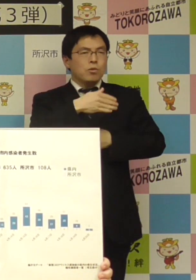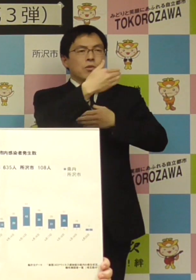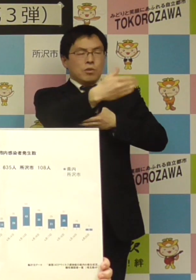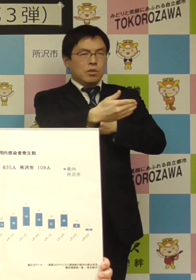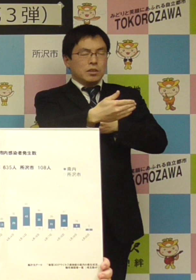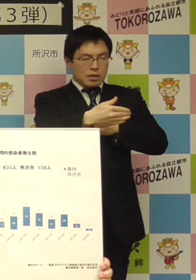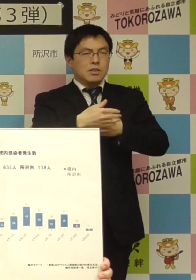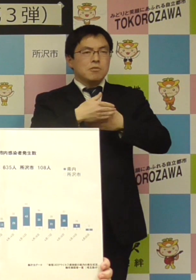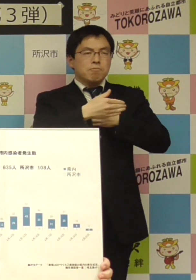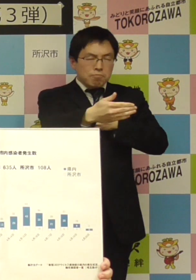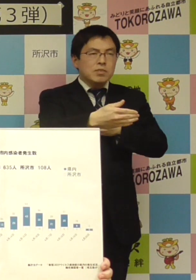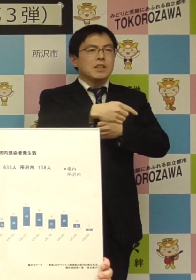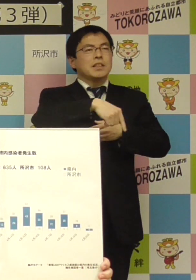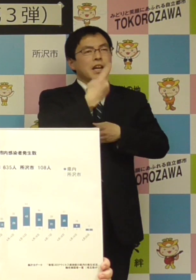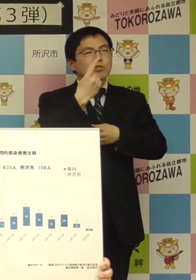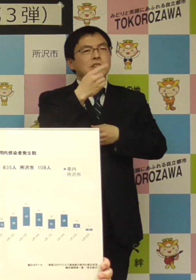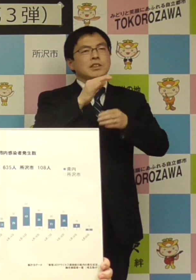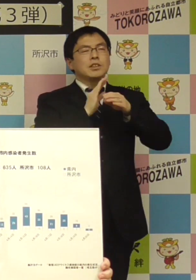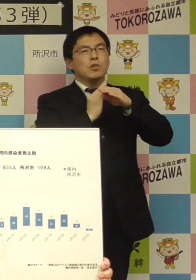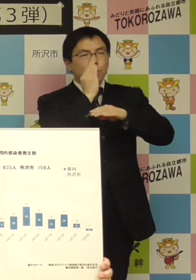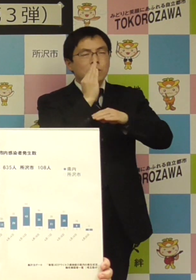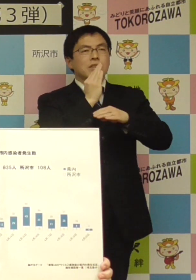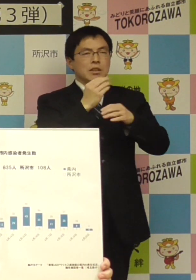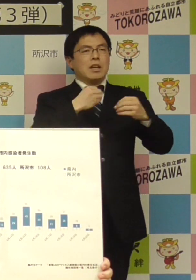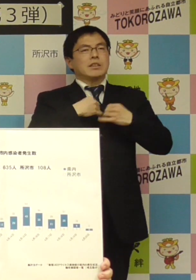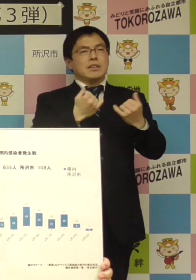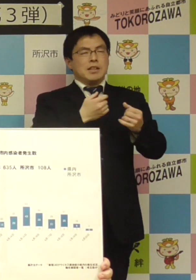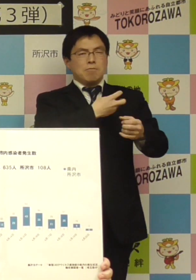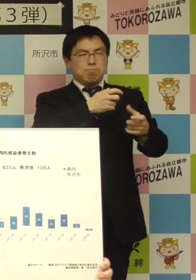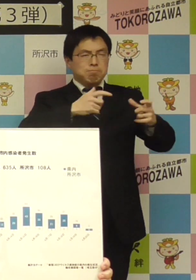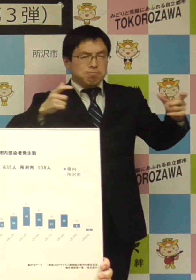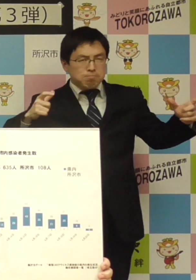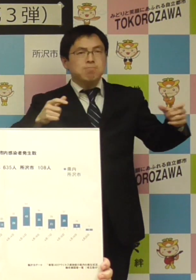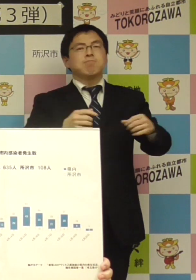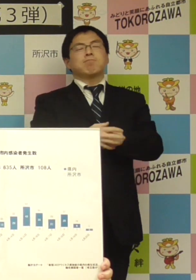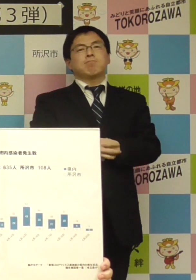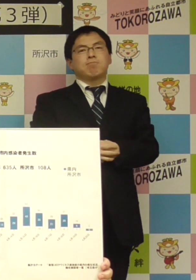でに100名を超える人が感染をしてしまいました。